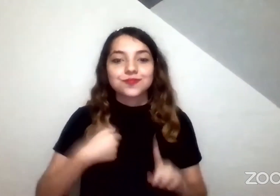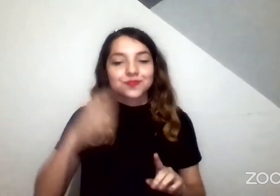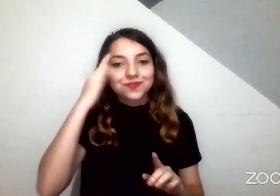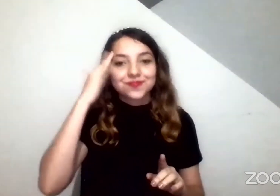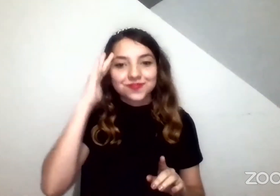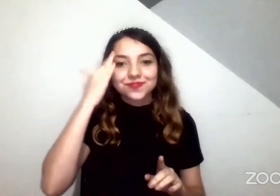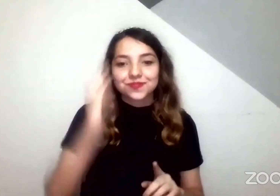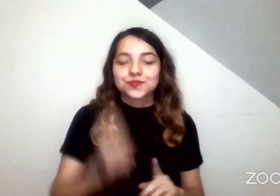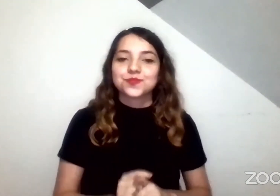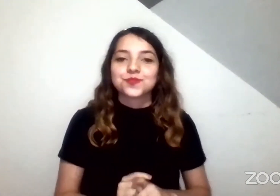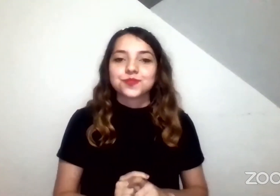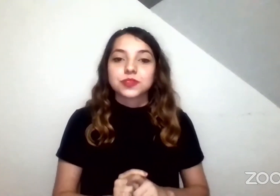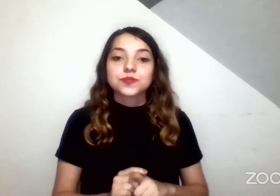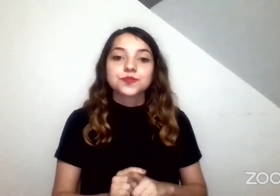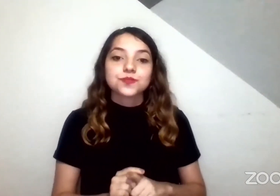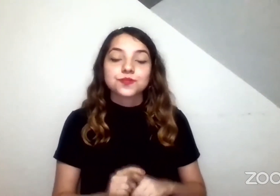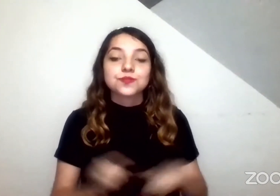Agora, a reunião de língua de sinais pelo Zoom eu entendo.